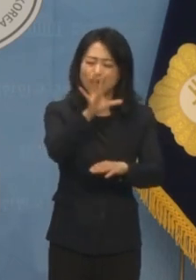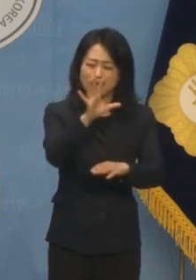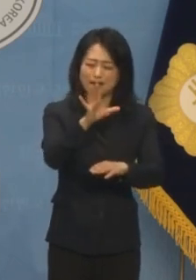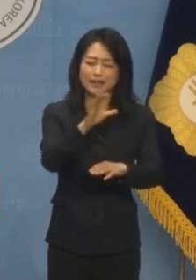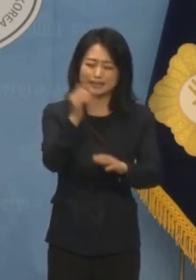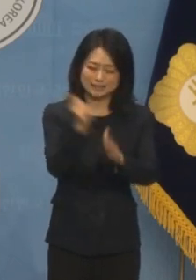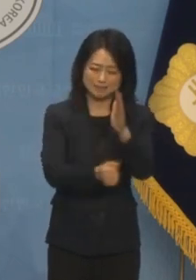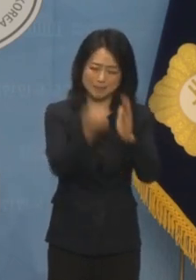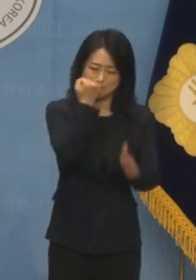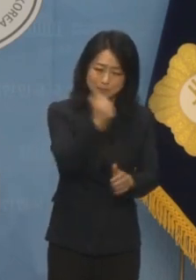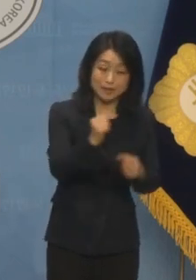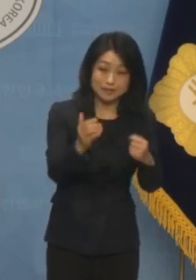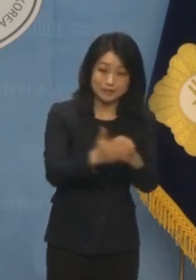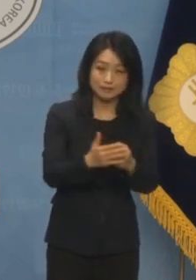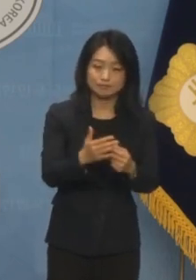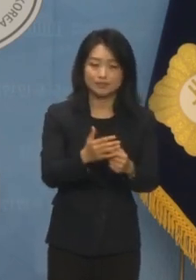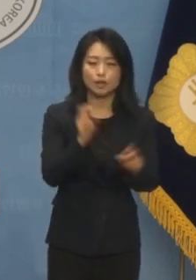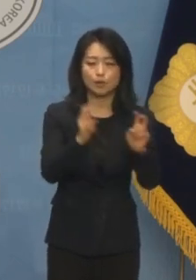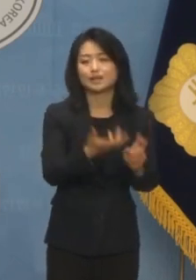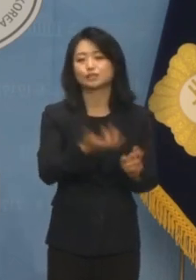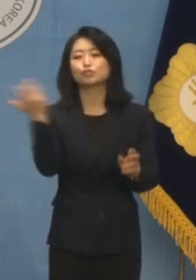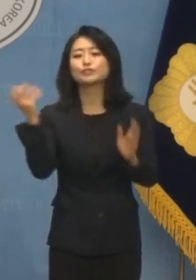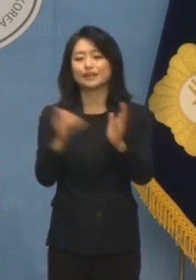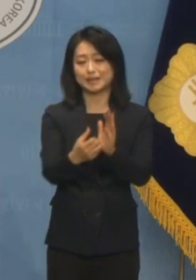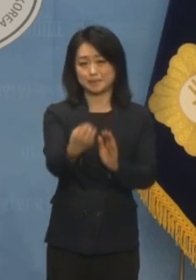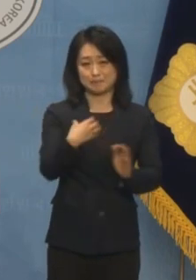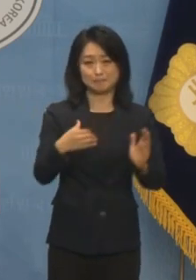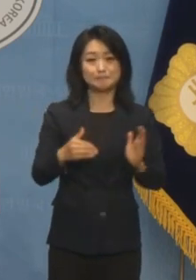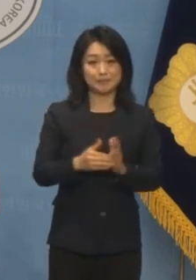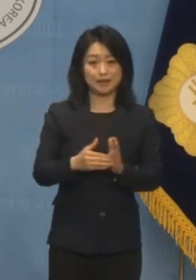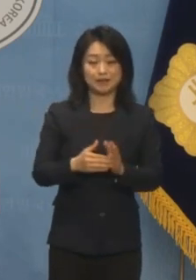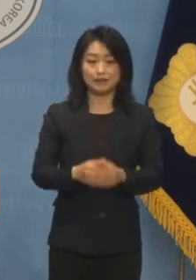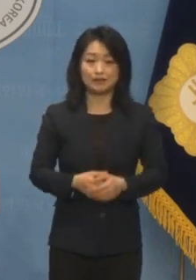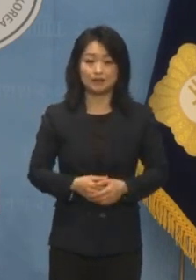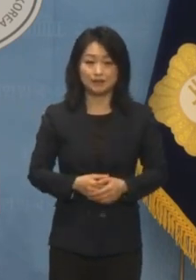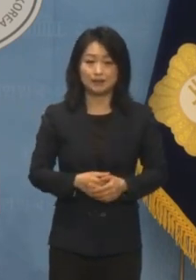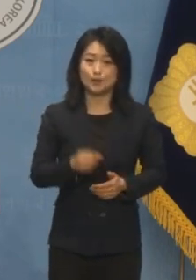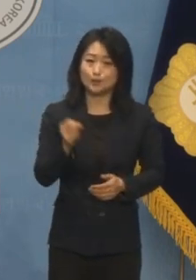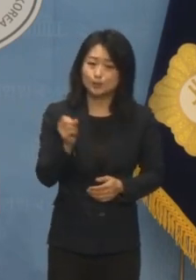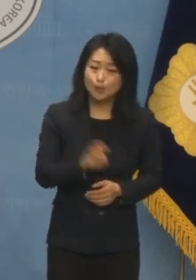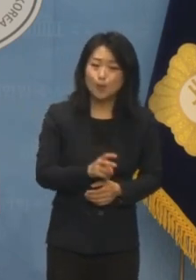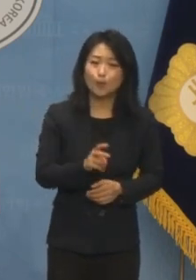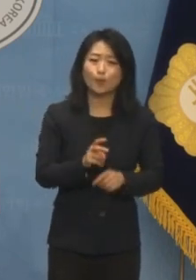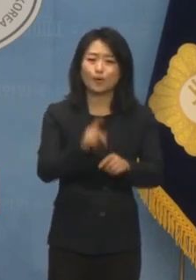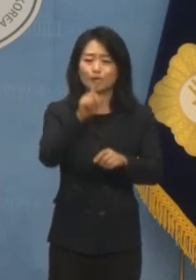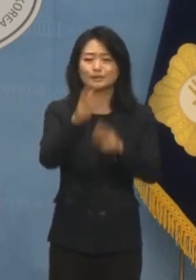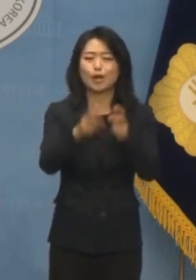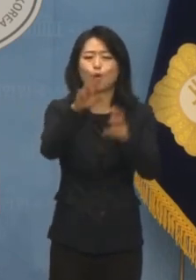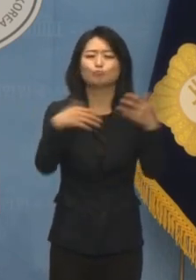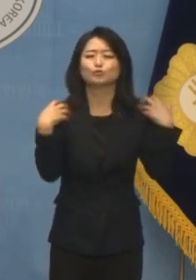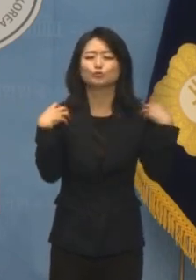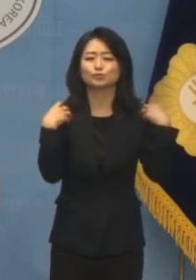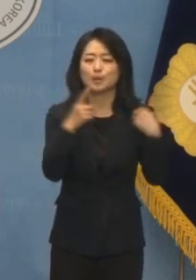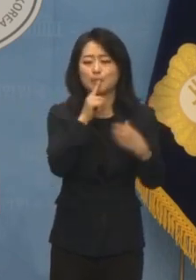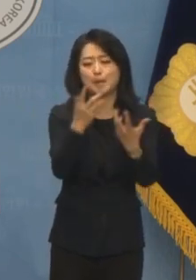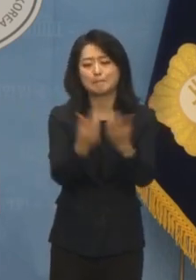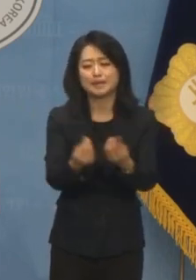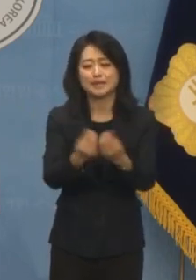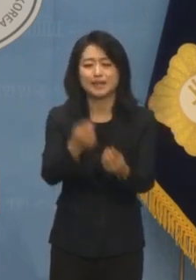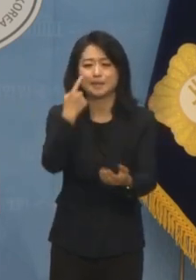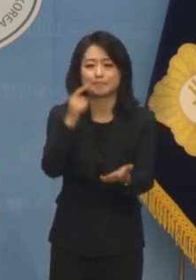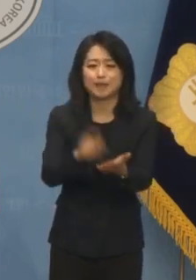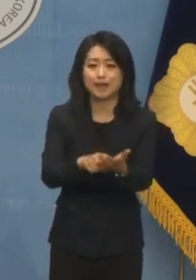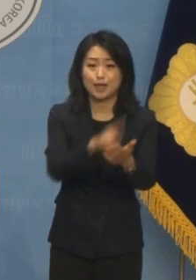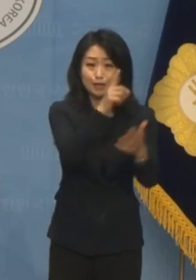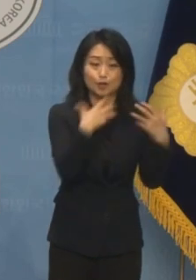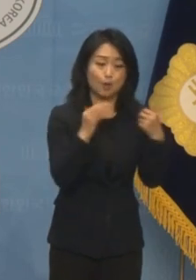부담이 적시되어 있습니다. 맞는 해명이 하나도 없다 싶을 정도입니다. 정부의 오류를